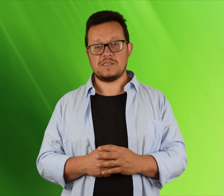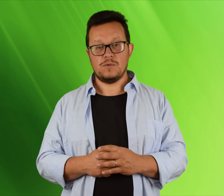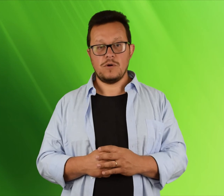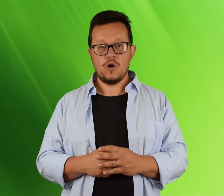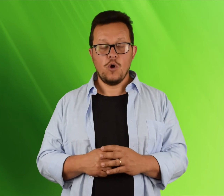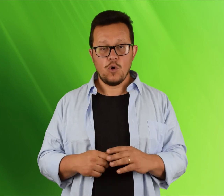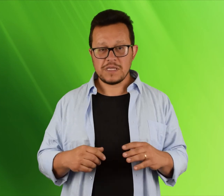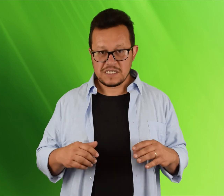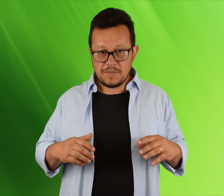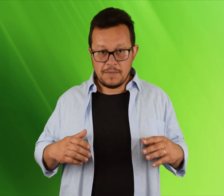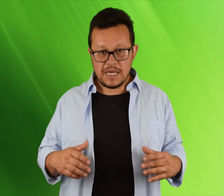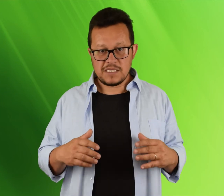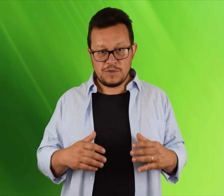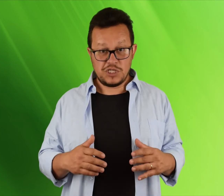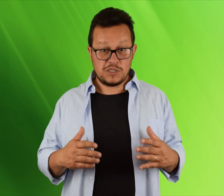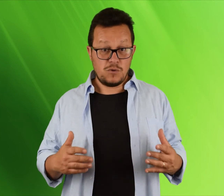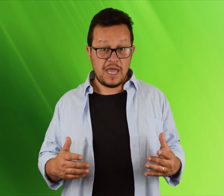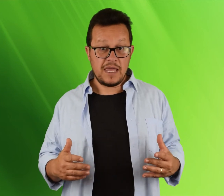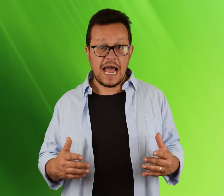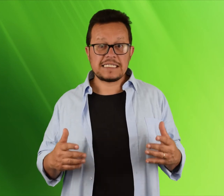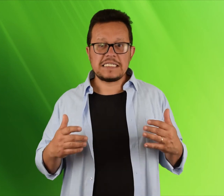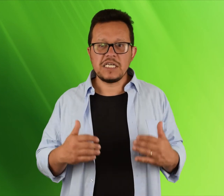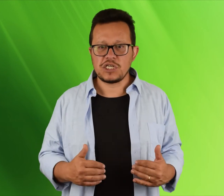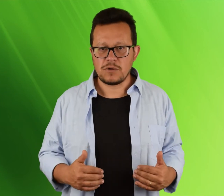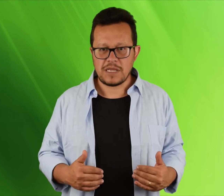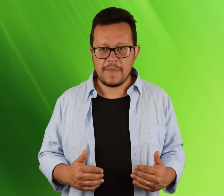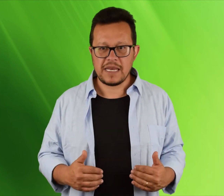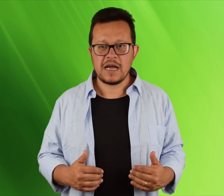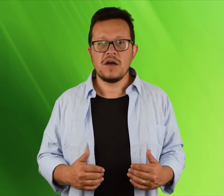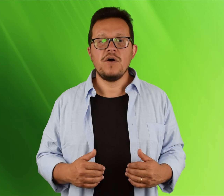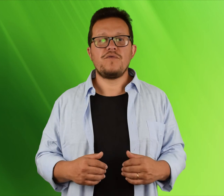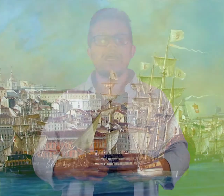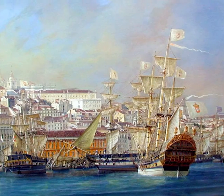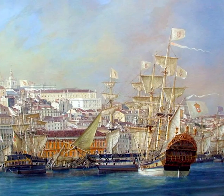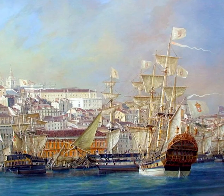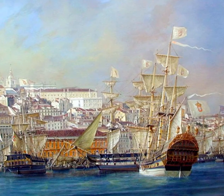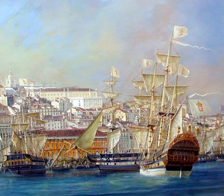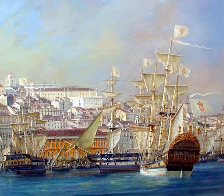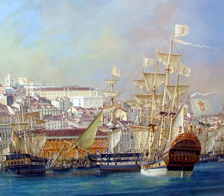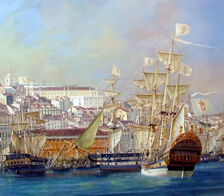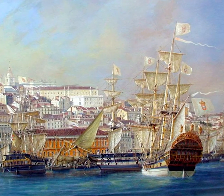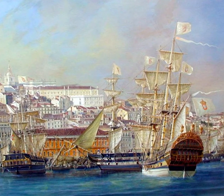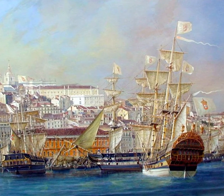Brasil. Uma das primeiras medidas do rei assim que chegou na América foi a abertura dos